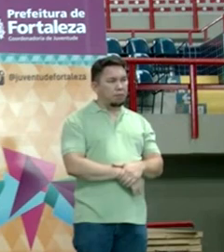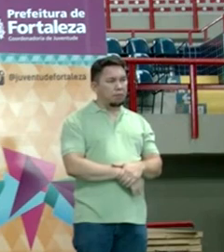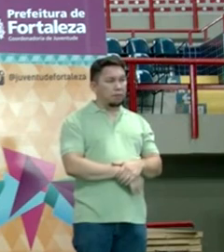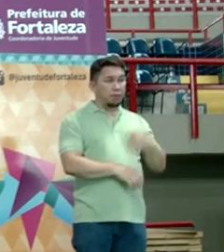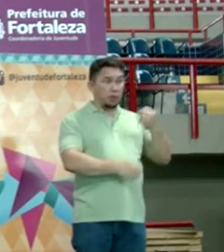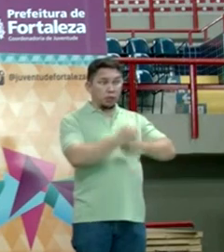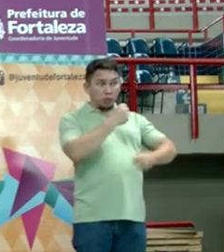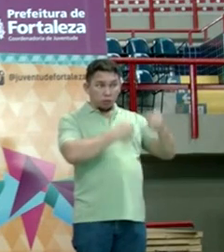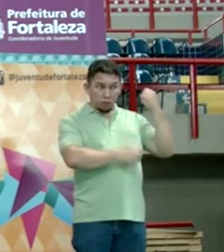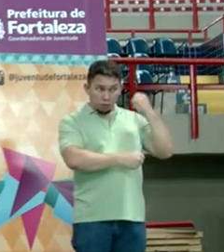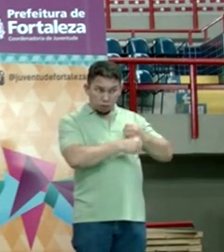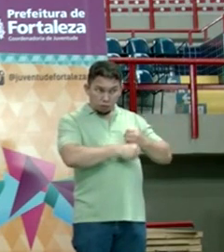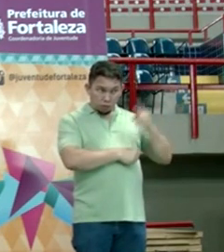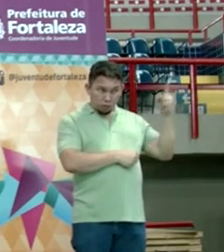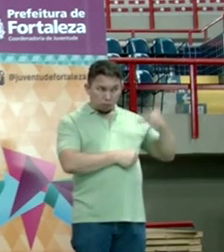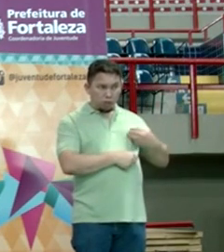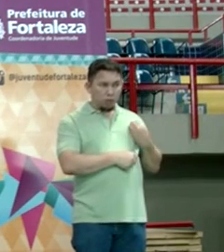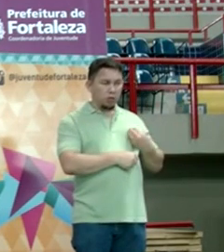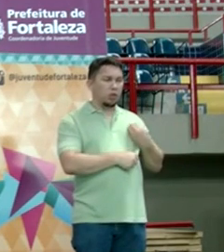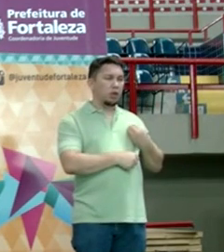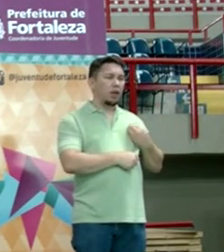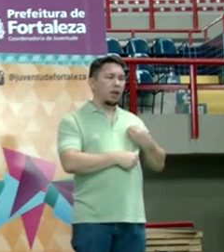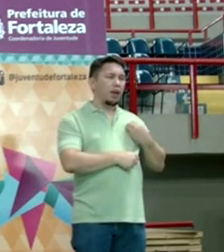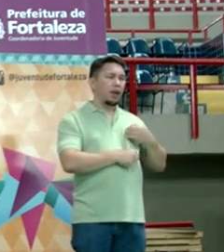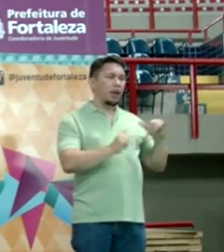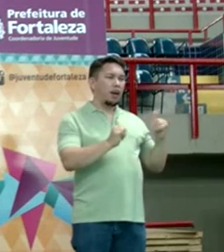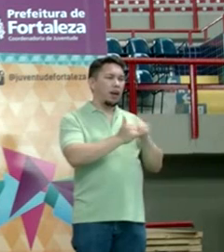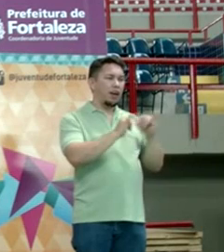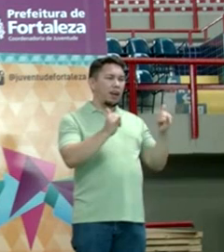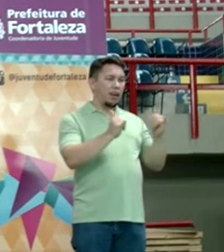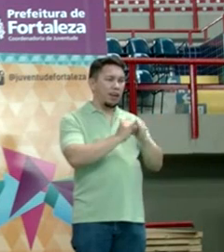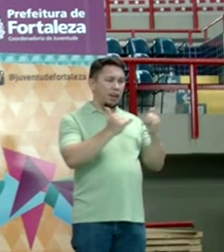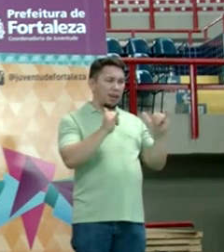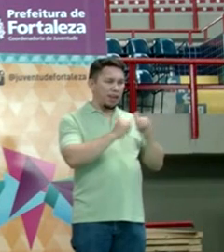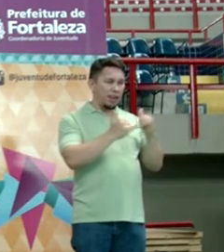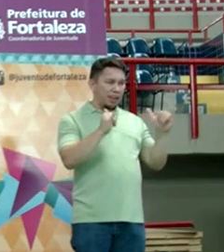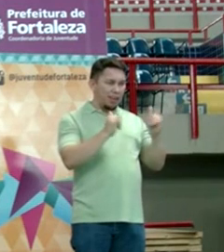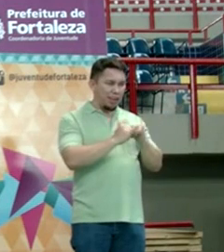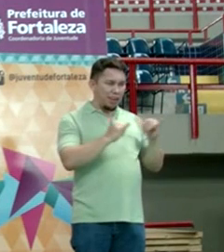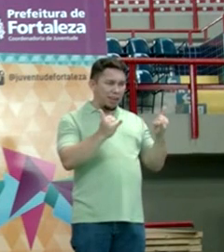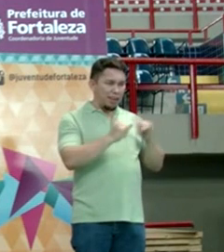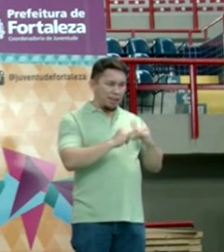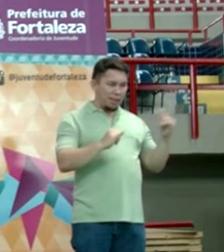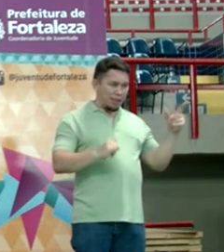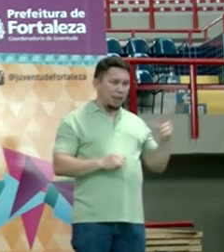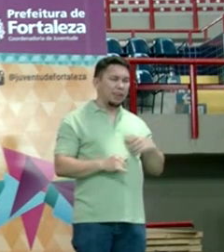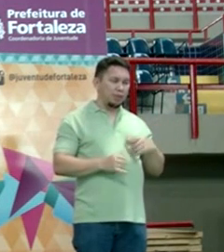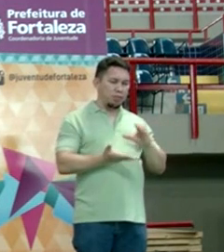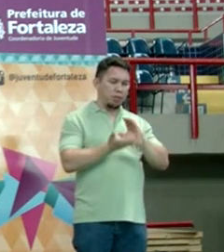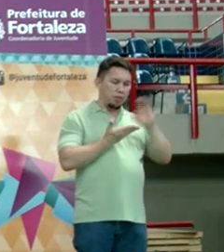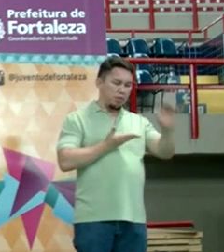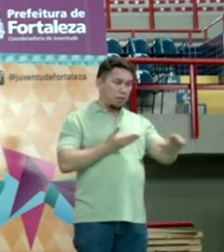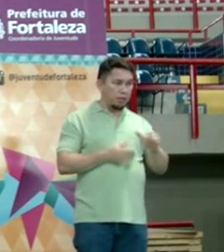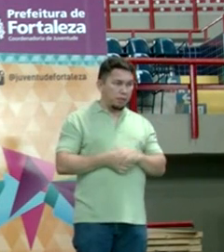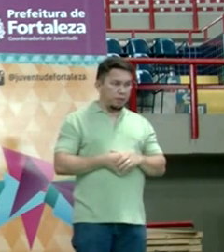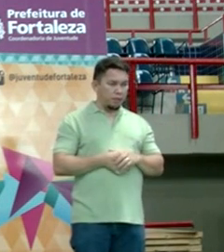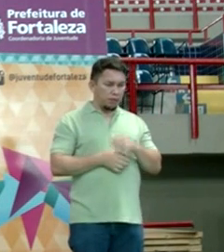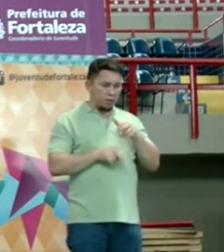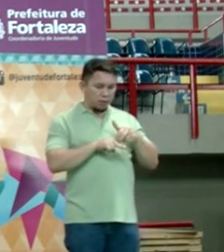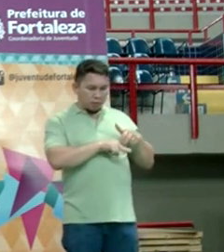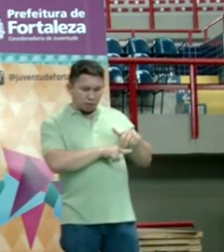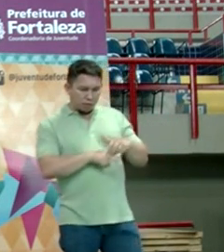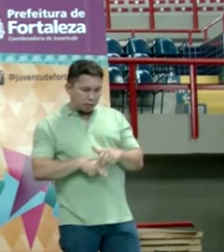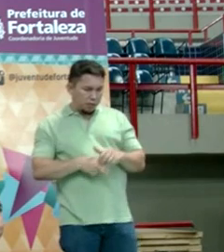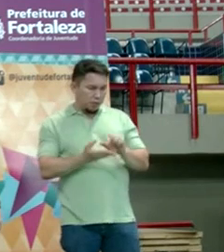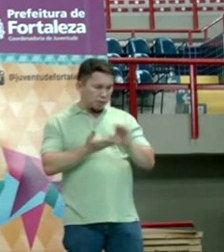ano passado, a Red Bull, que a Red Bull ela patrocina tudo que foi coisa de morrer, a Red Bull patrocina. Se o cara estiver surfando, a Red